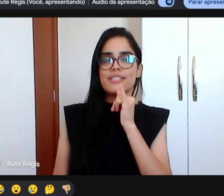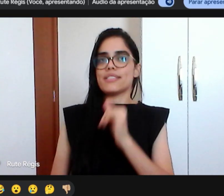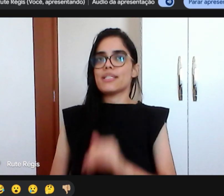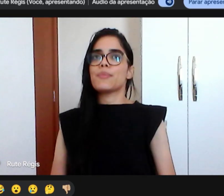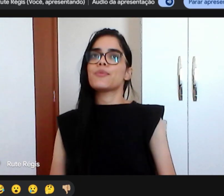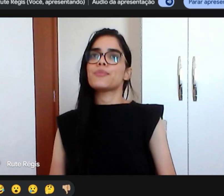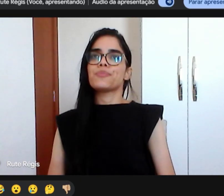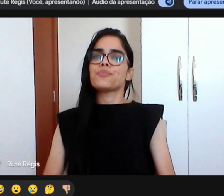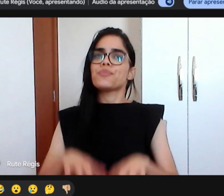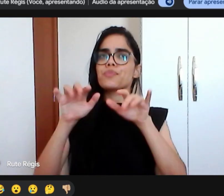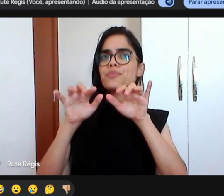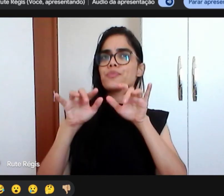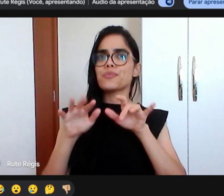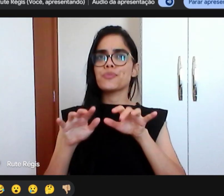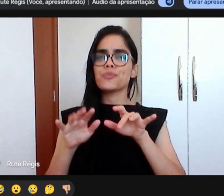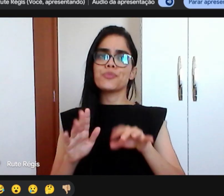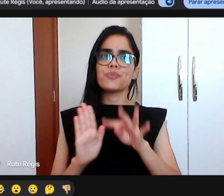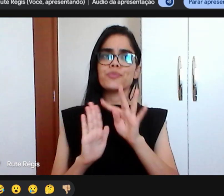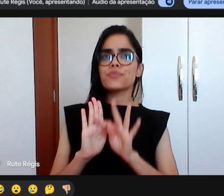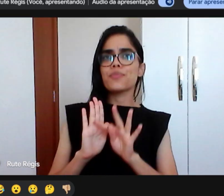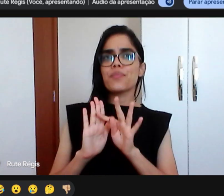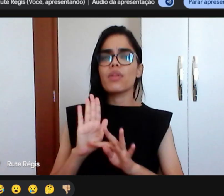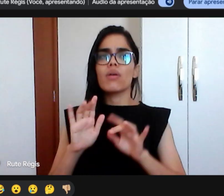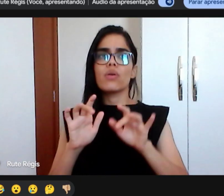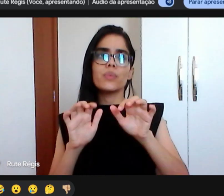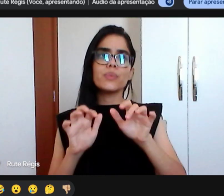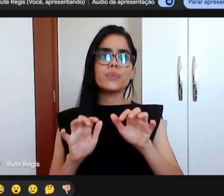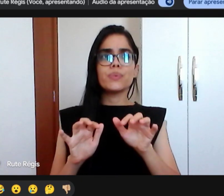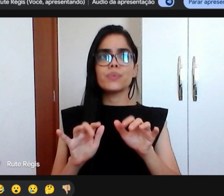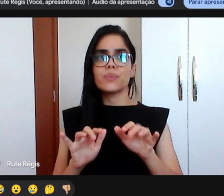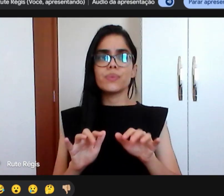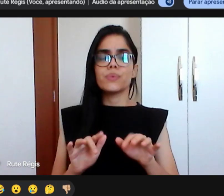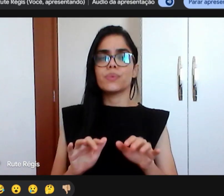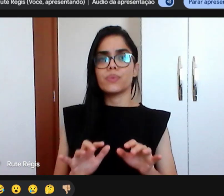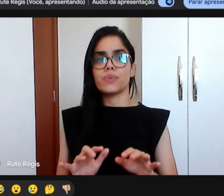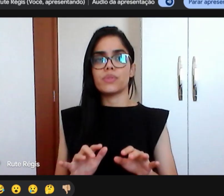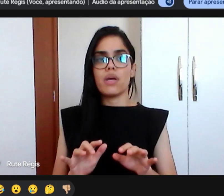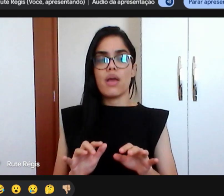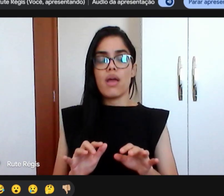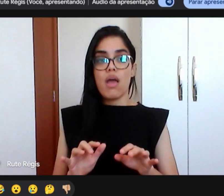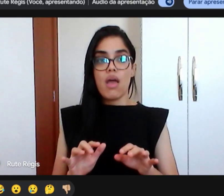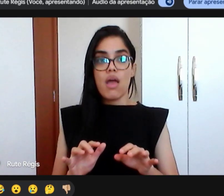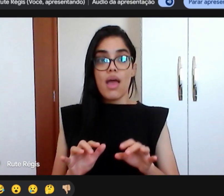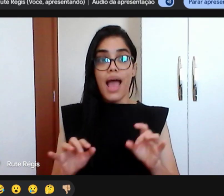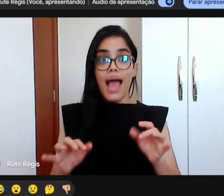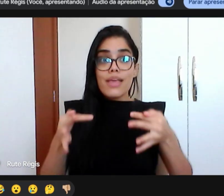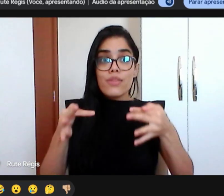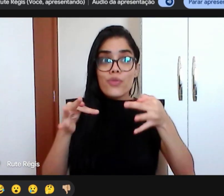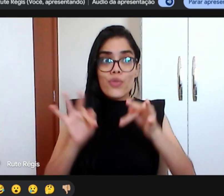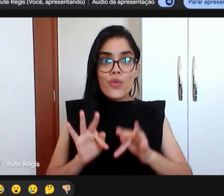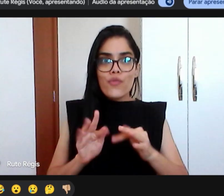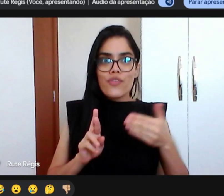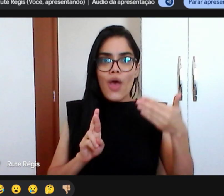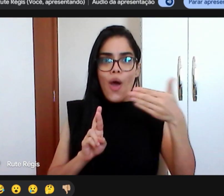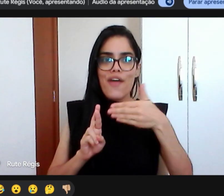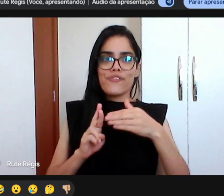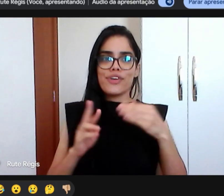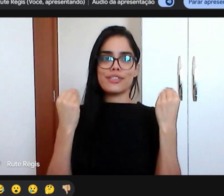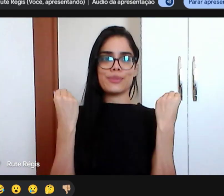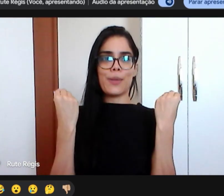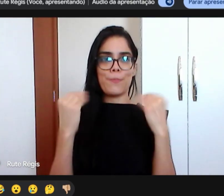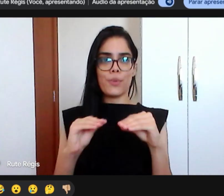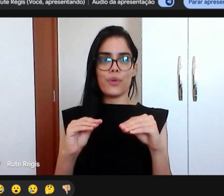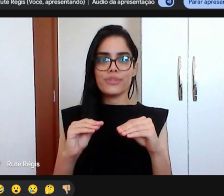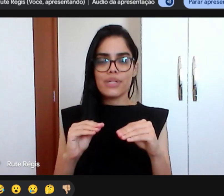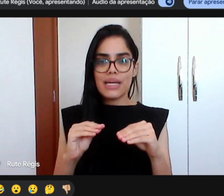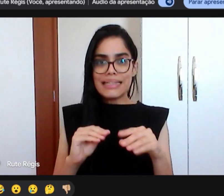e evitem o quê? Eu vou digitando, né, meu texto, vou inserindo as citações